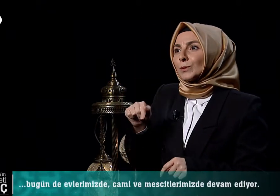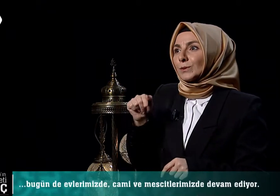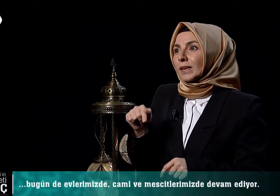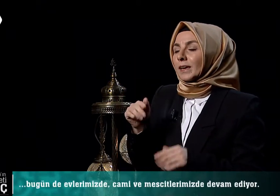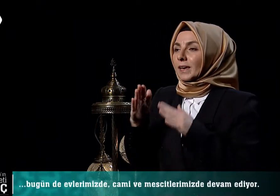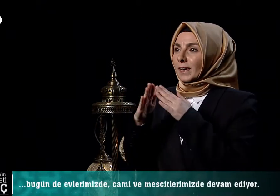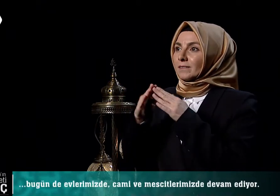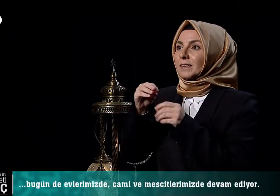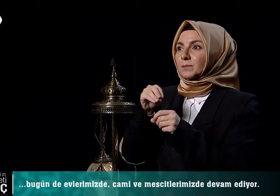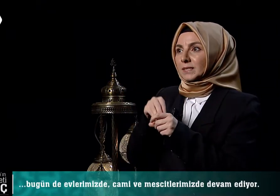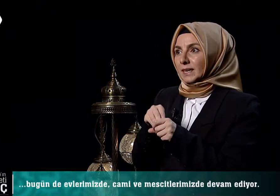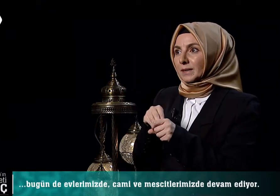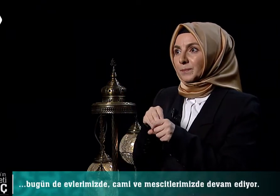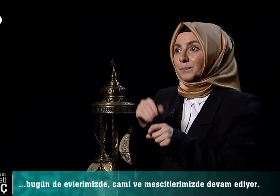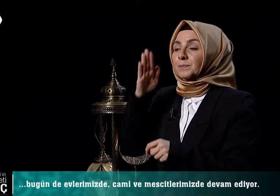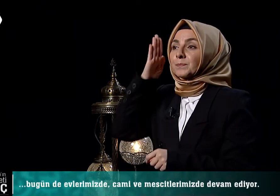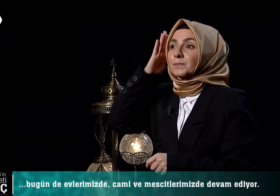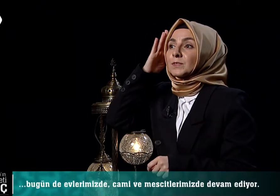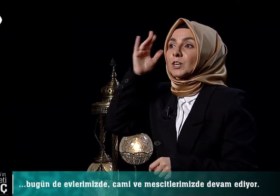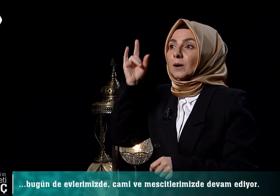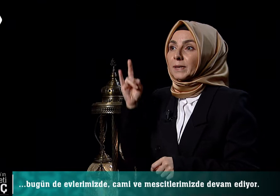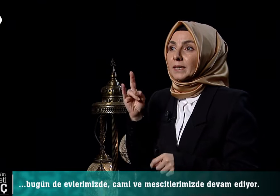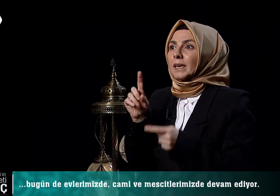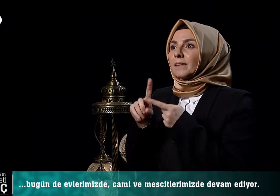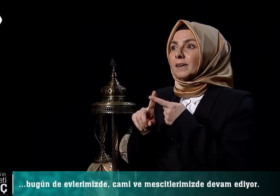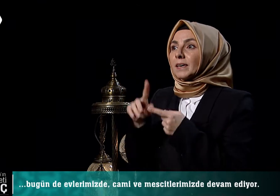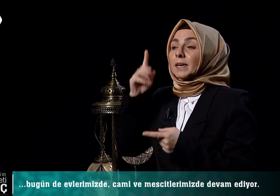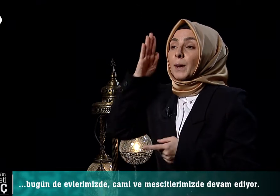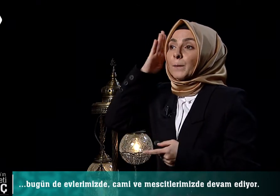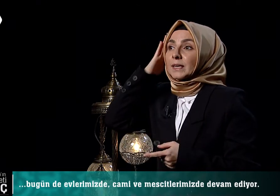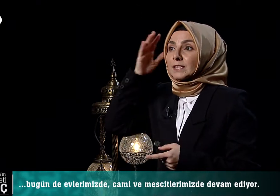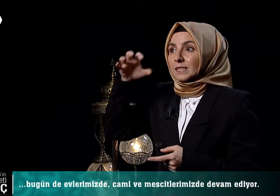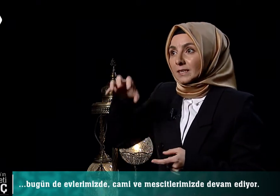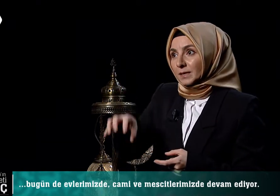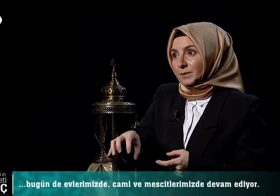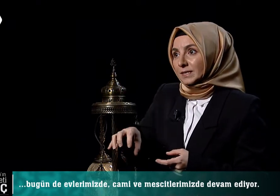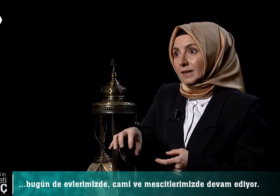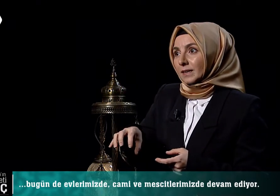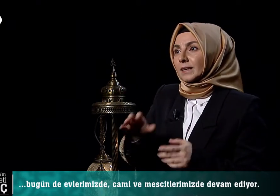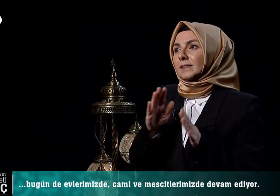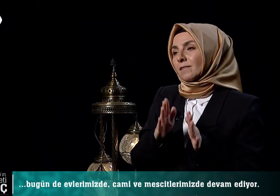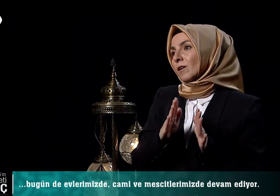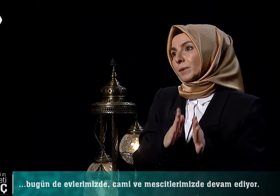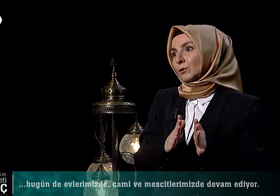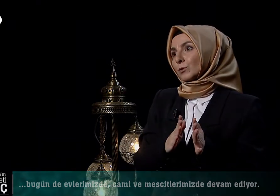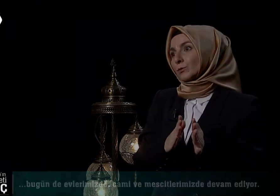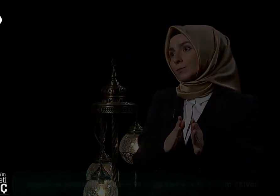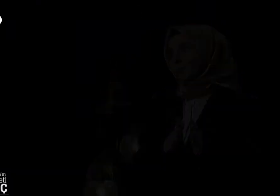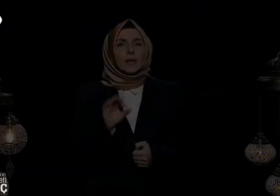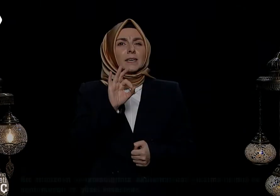de evlerimizde, cami ve mescitlerimizde devam ediyor.